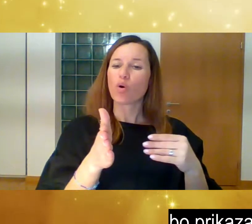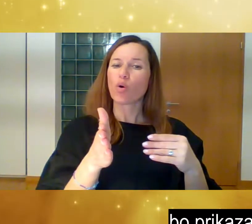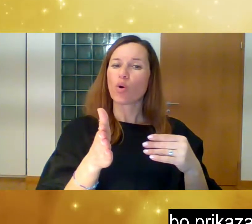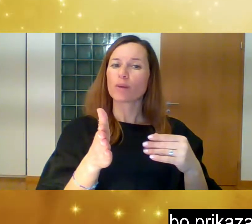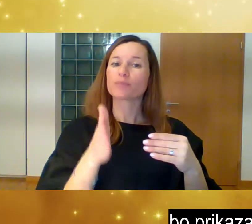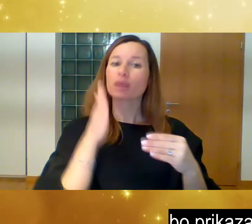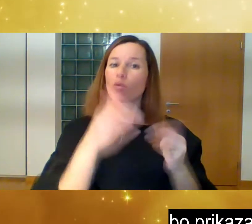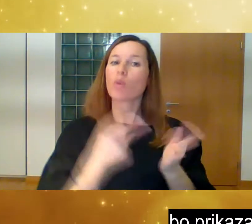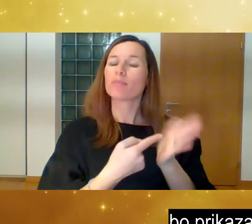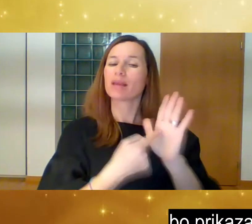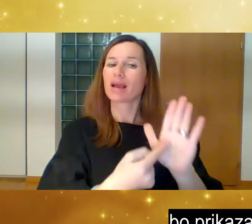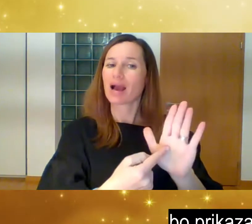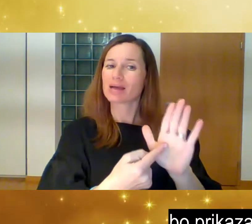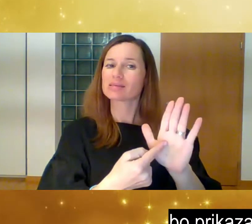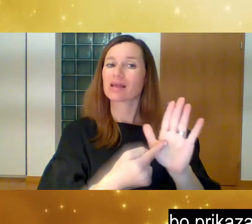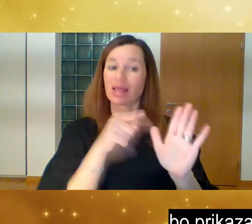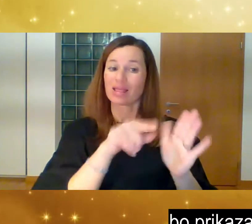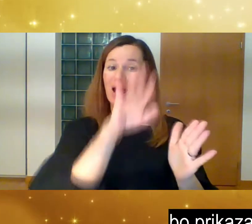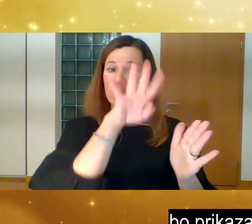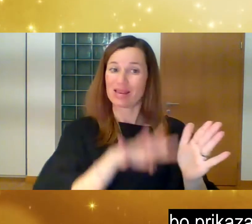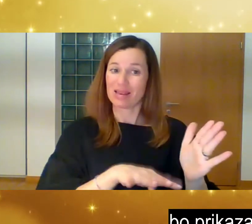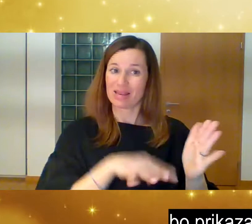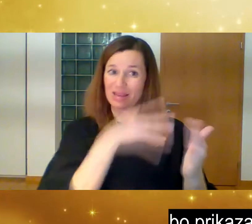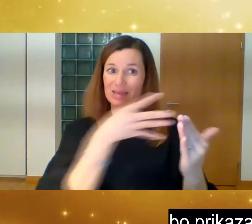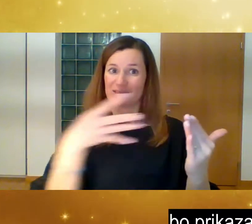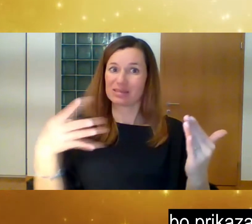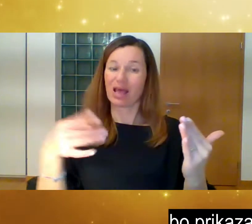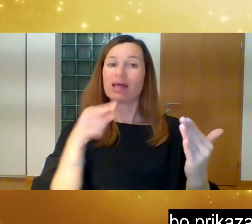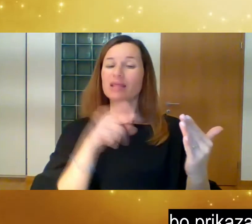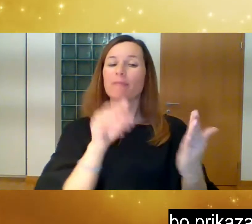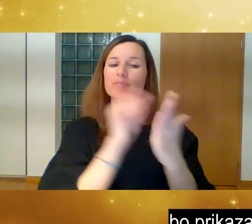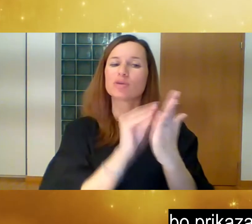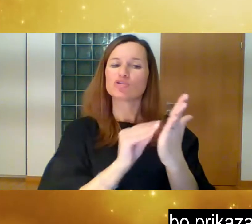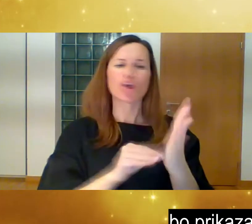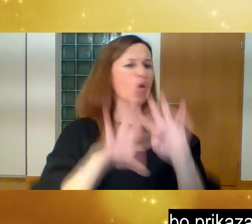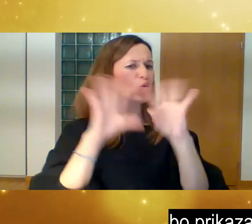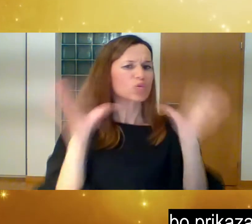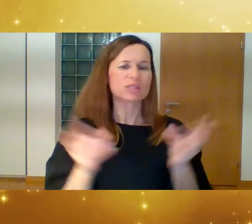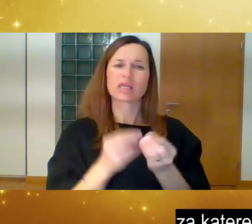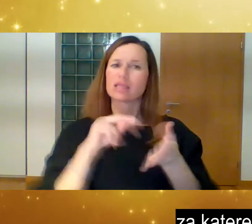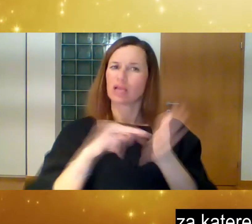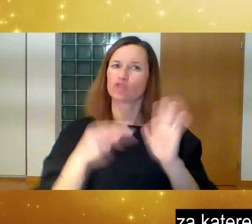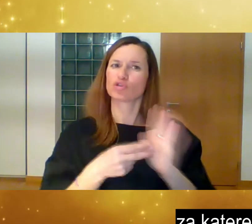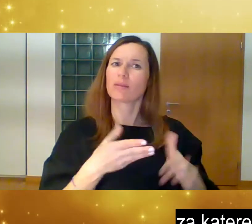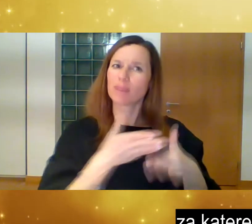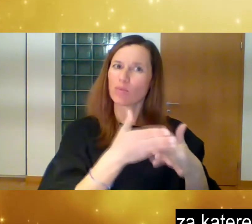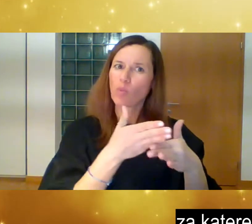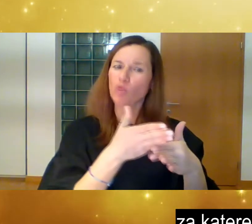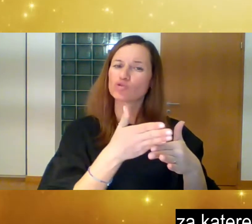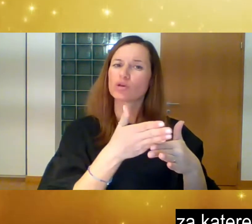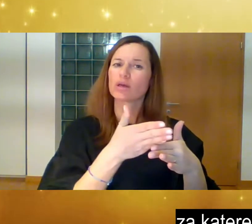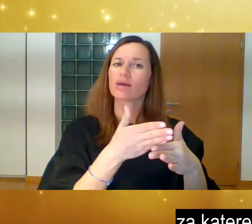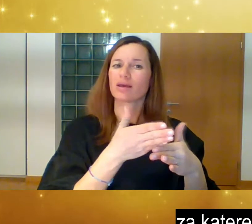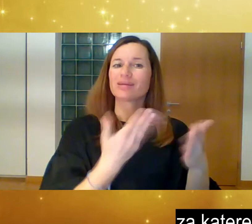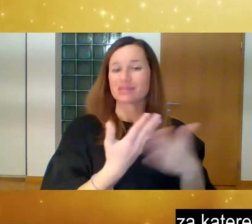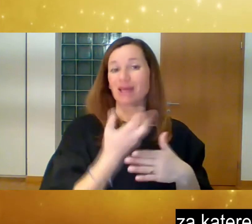bo prikazana ta lista, na kateri so vsi tehnični pripomočki, za katere